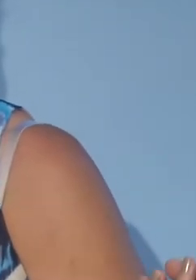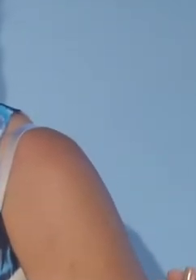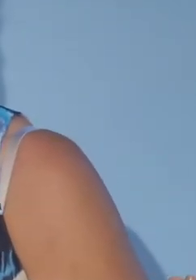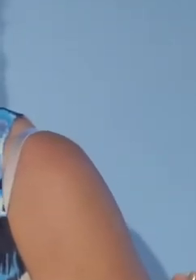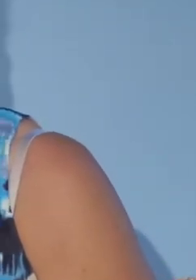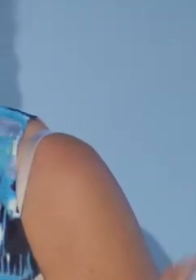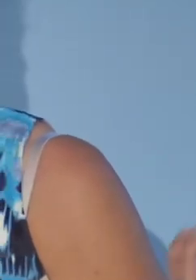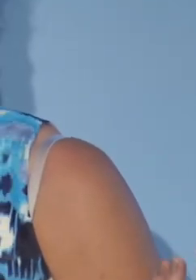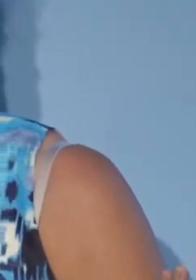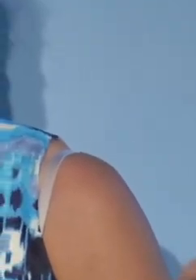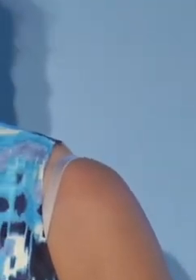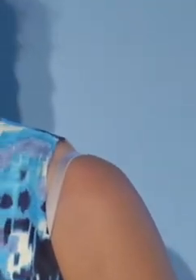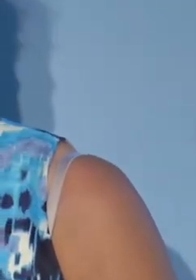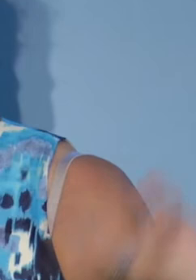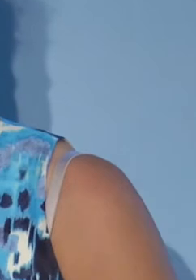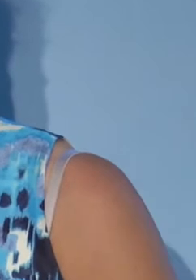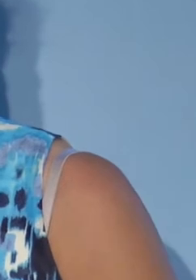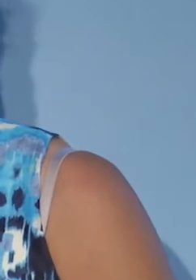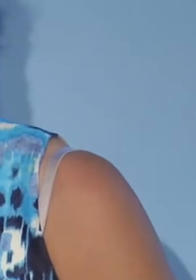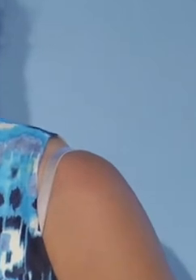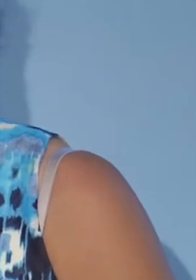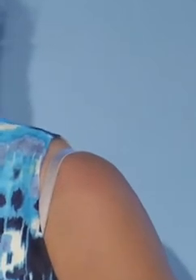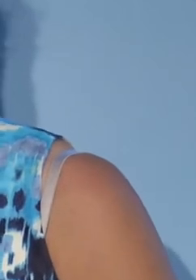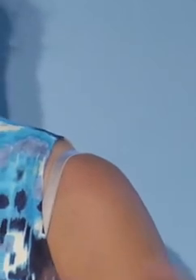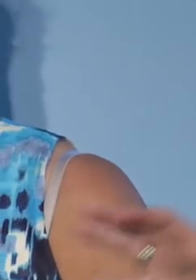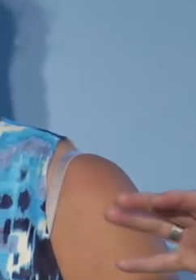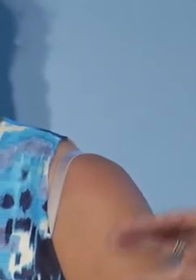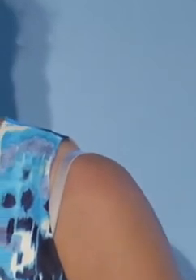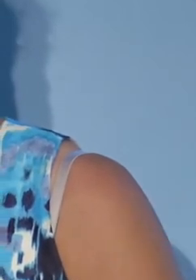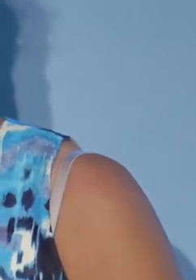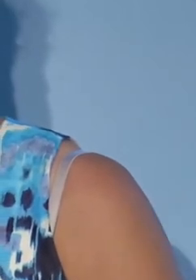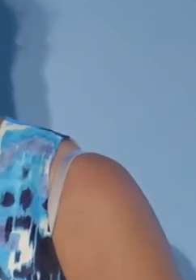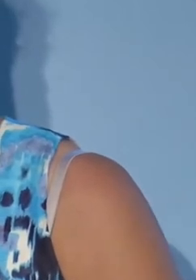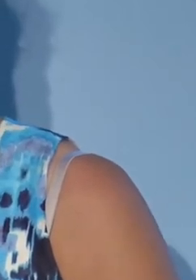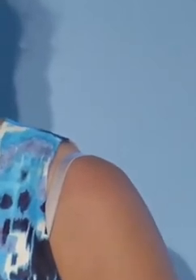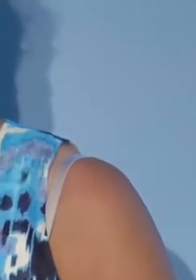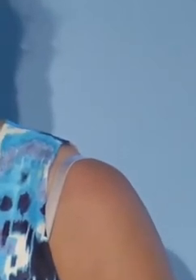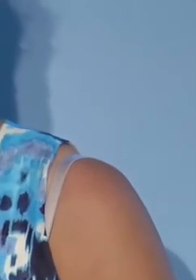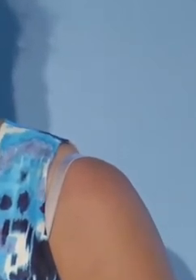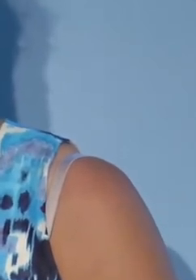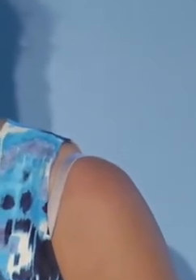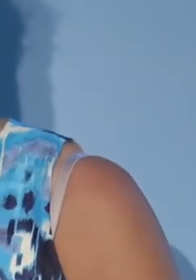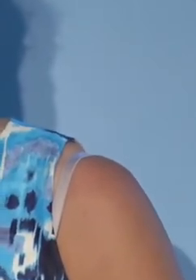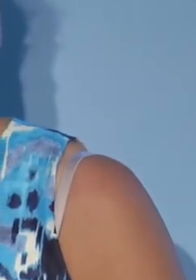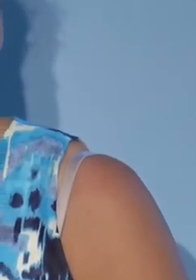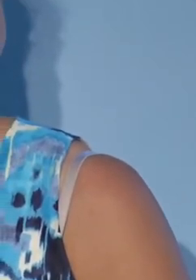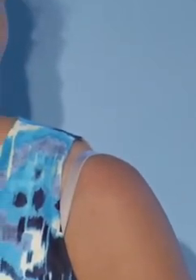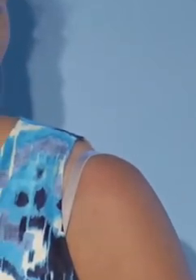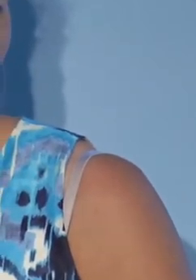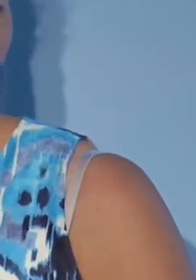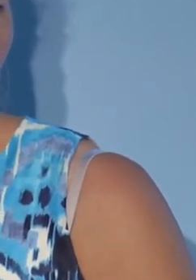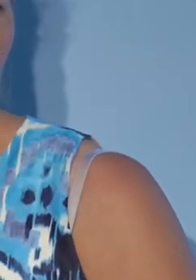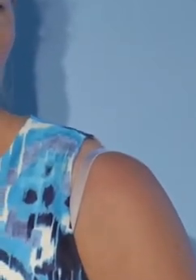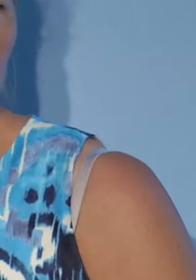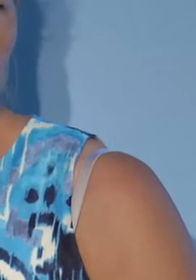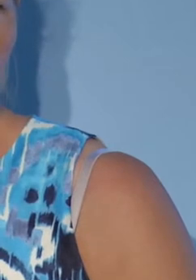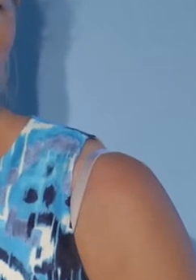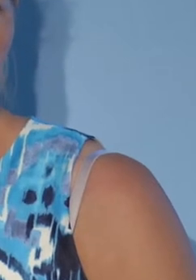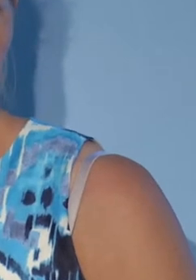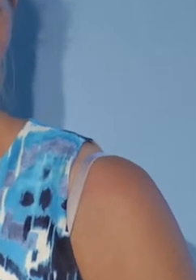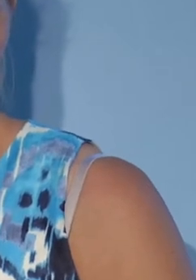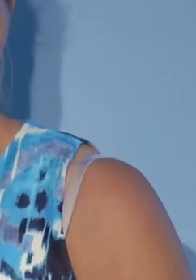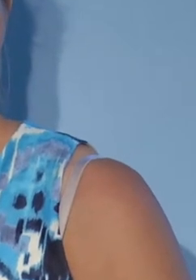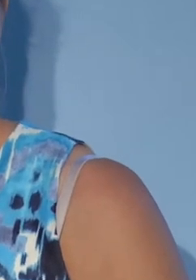så kanske det är på ett ställe i Sverige dit man får resa då. Så det är inte säkert att det landstinget just behöver ha den kompetens att ge